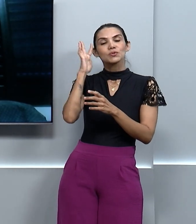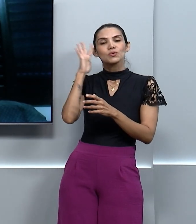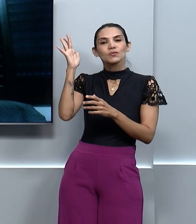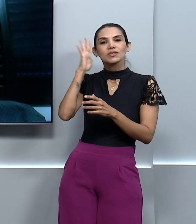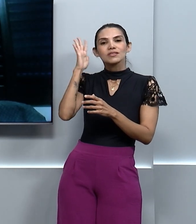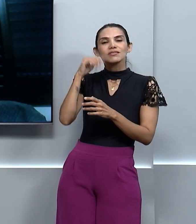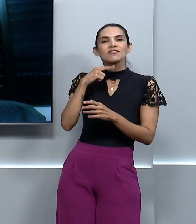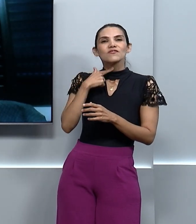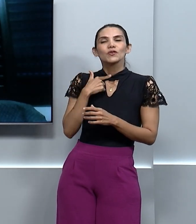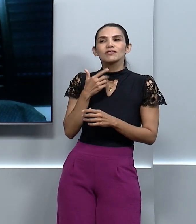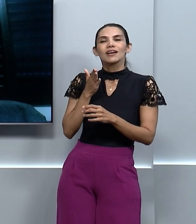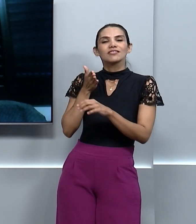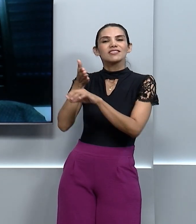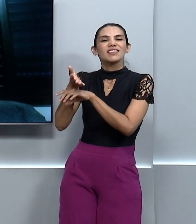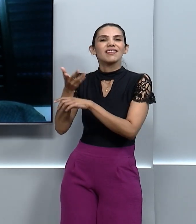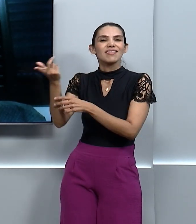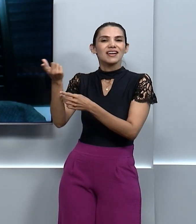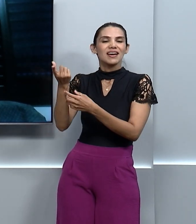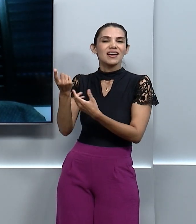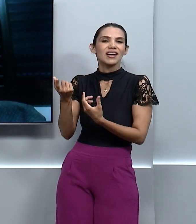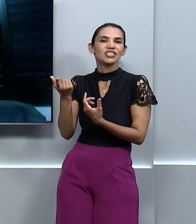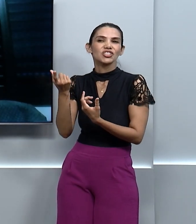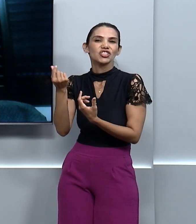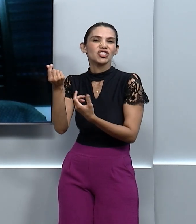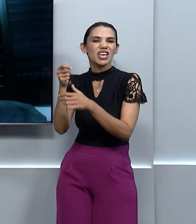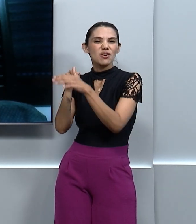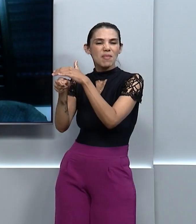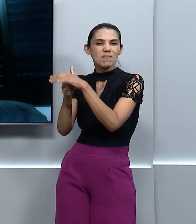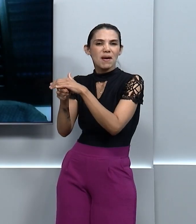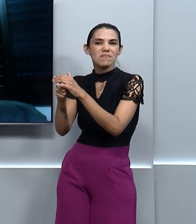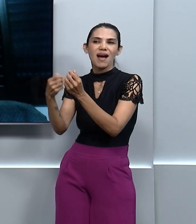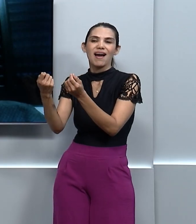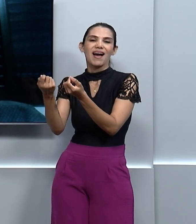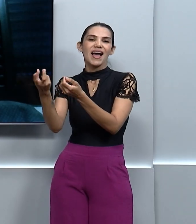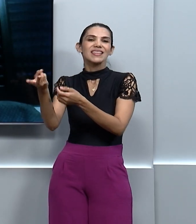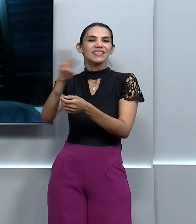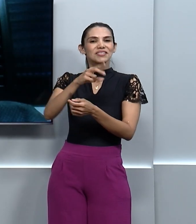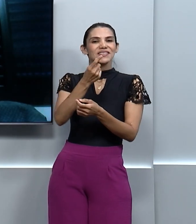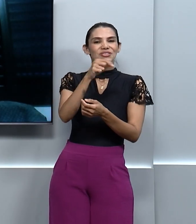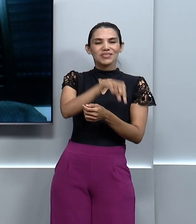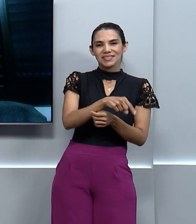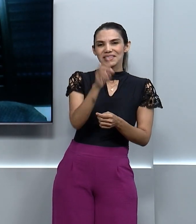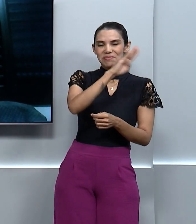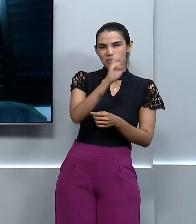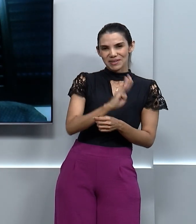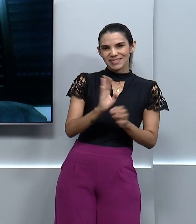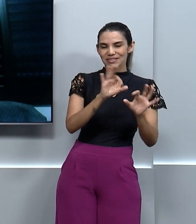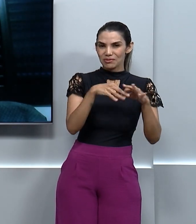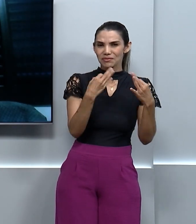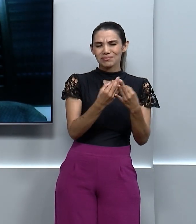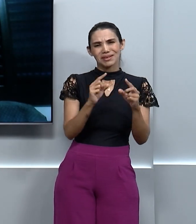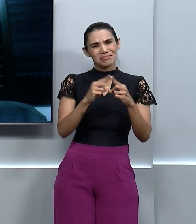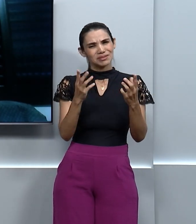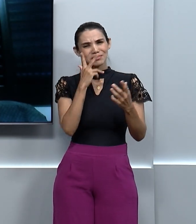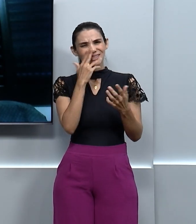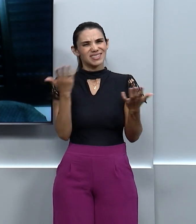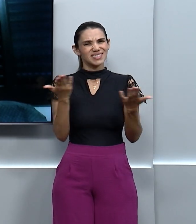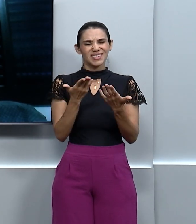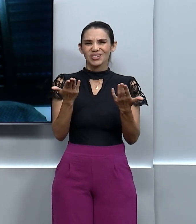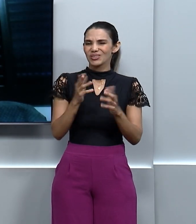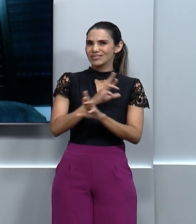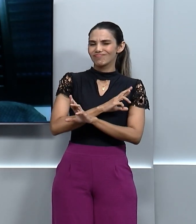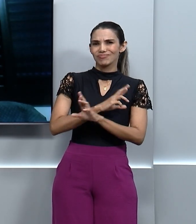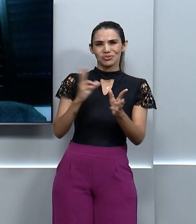Unidos, ganhar dinheiro, mandar de volta para a família, construir patrimônio. Mas parece que esse sonho já não é tão possível, não só pela